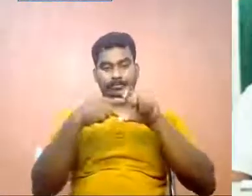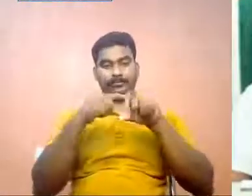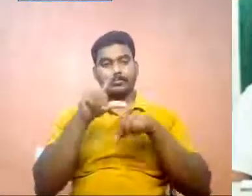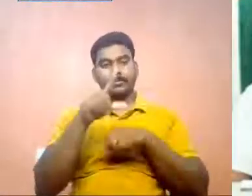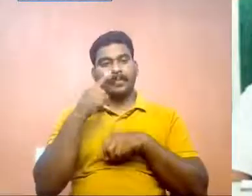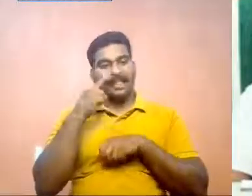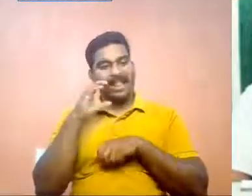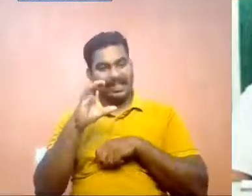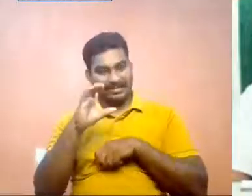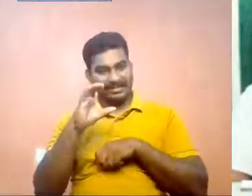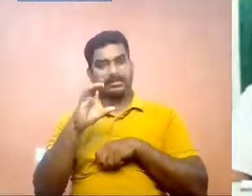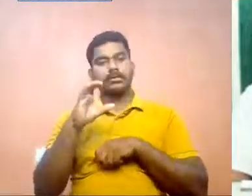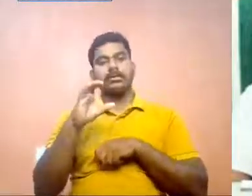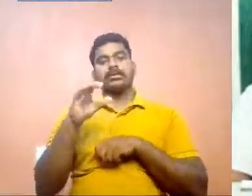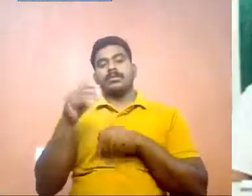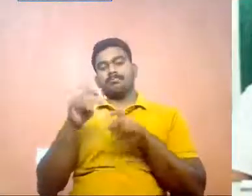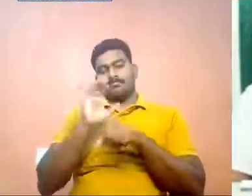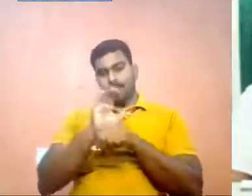ധ്യാനകേന്ദ്രം പോലെ